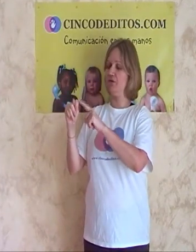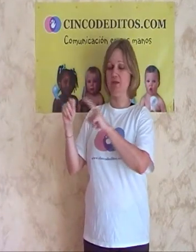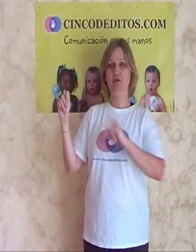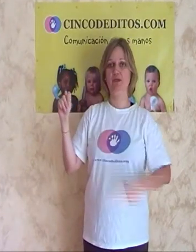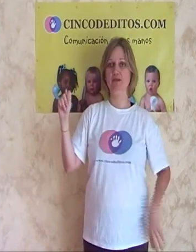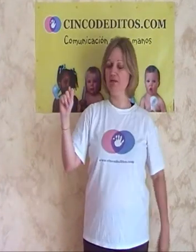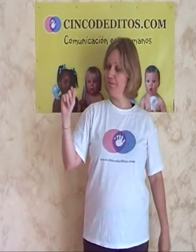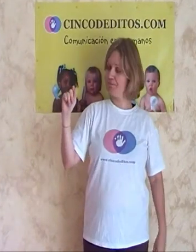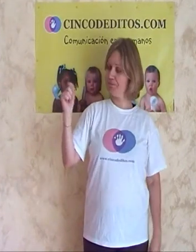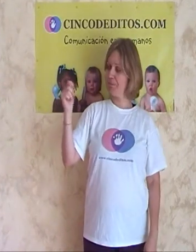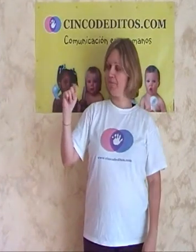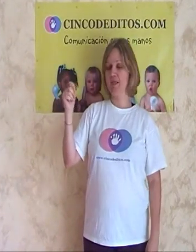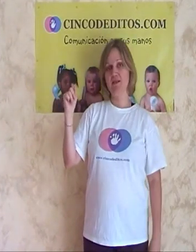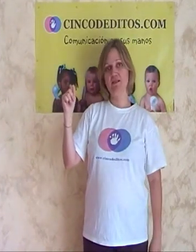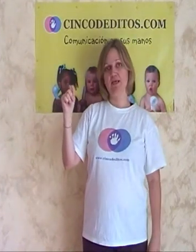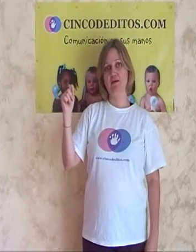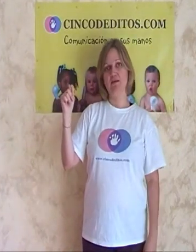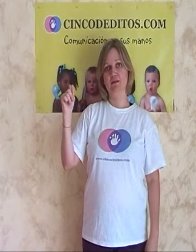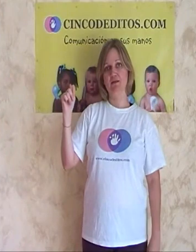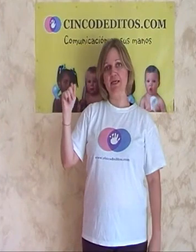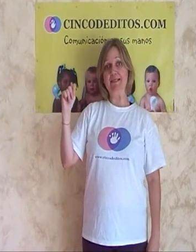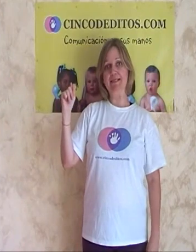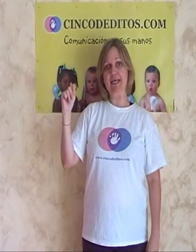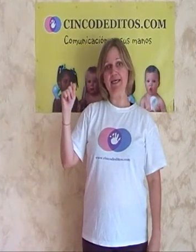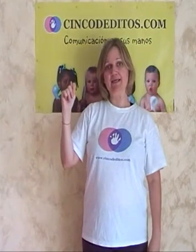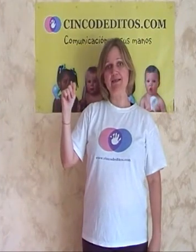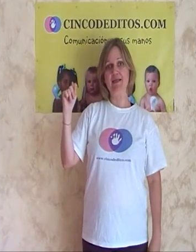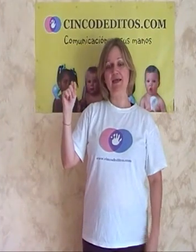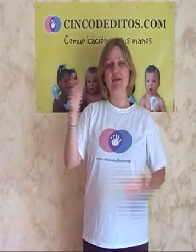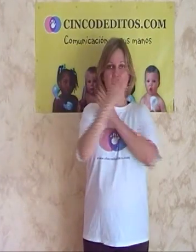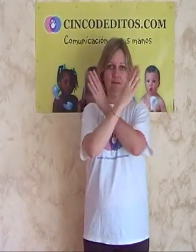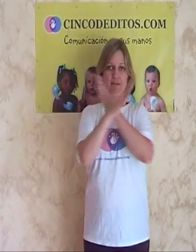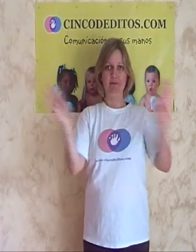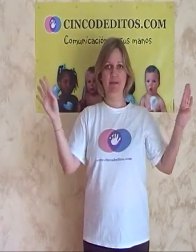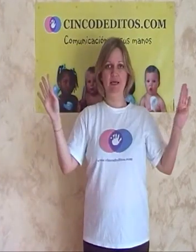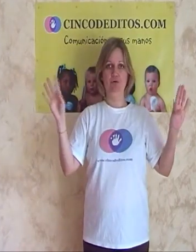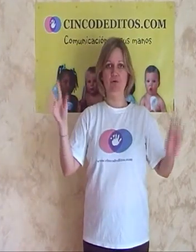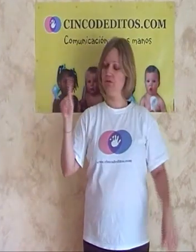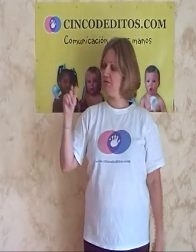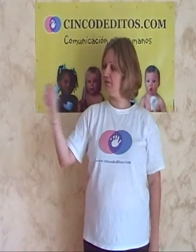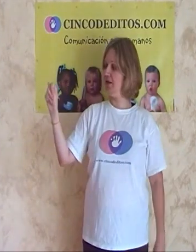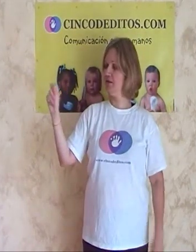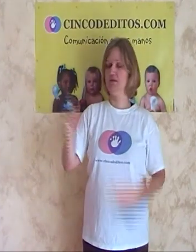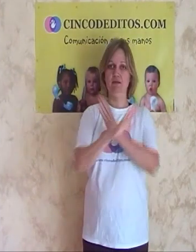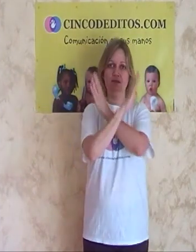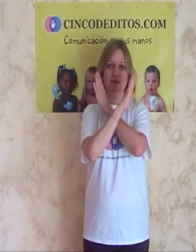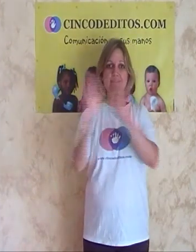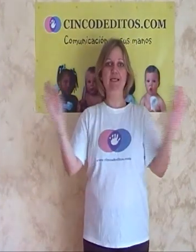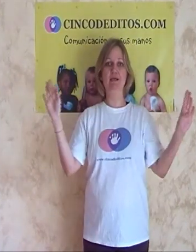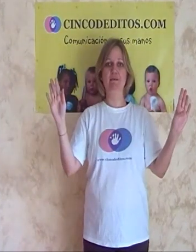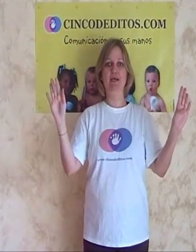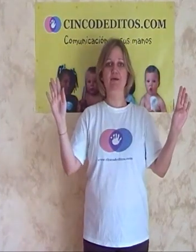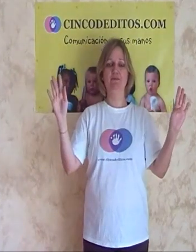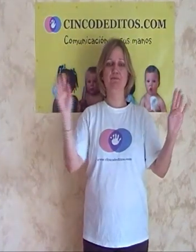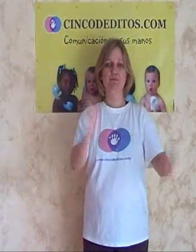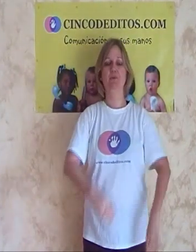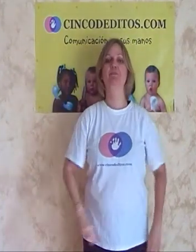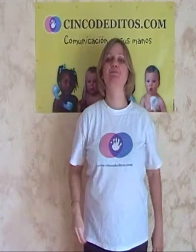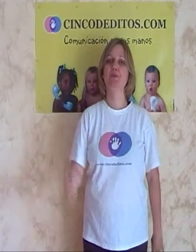debajo del dedo índice. T. T. T de terminada. T de terminada. Muy bien.